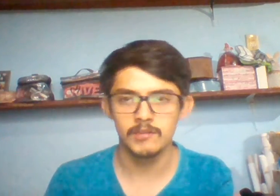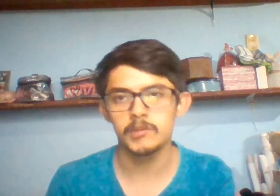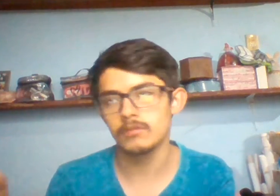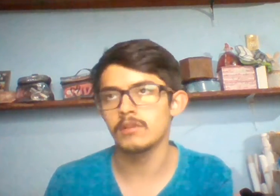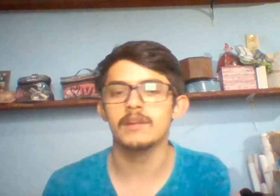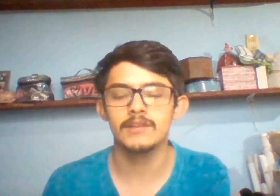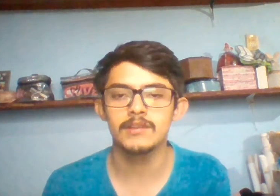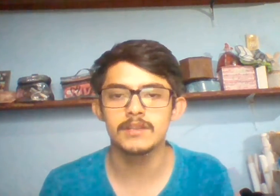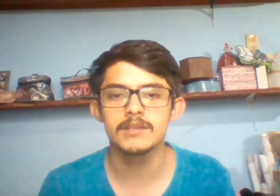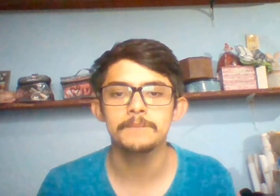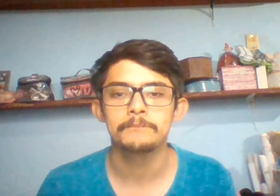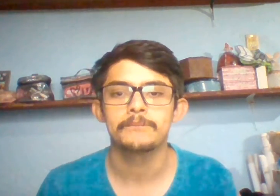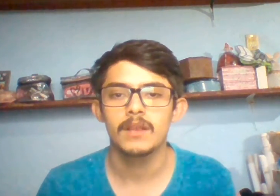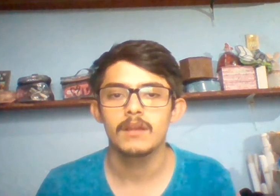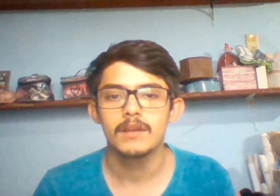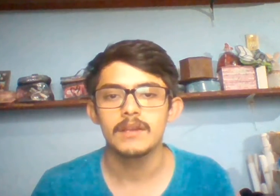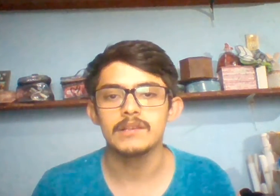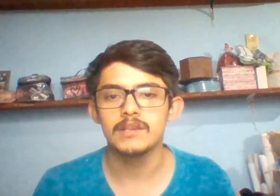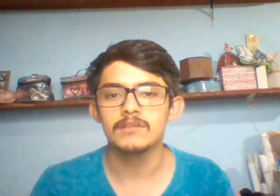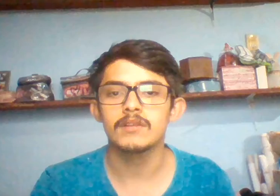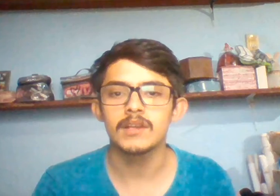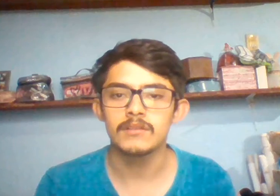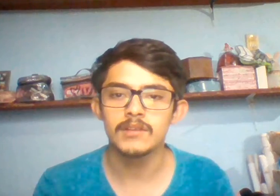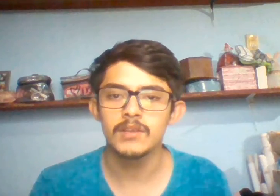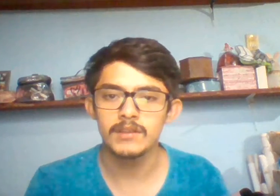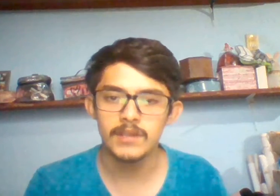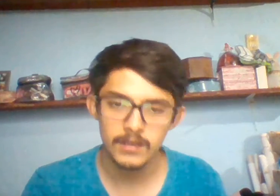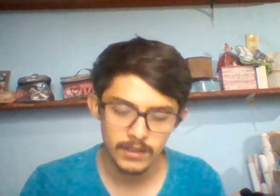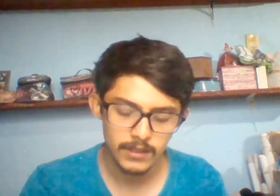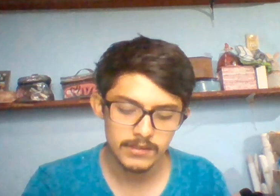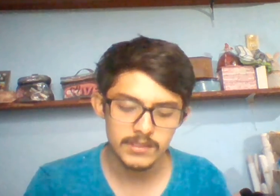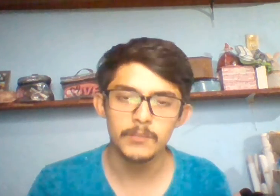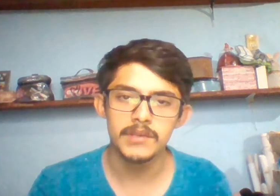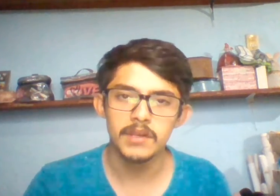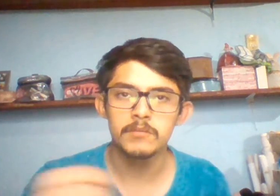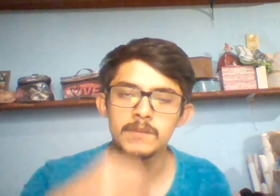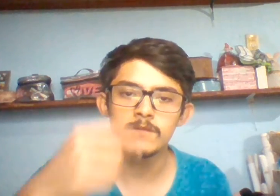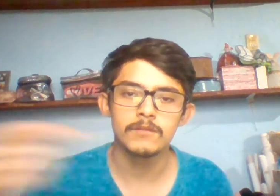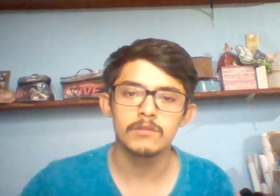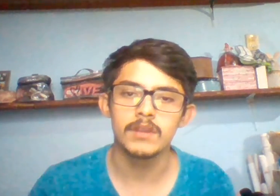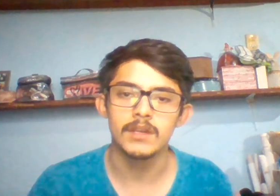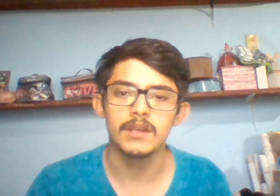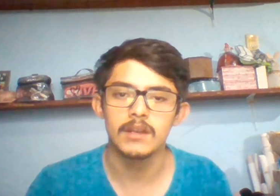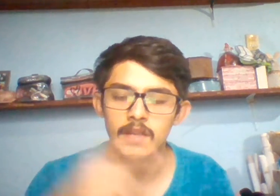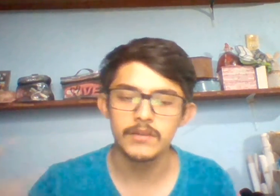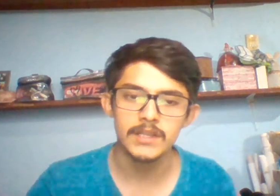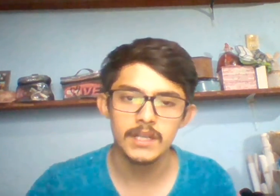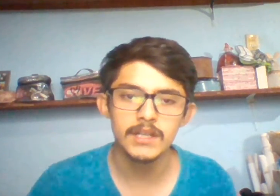receptor o la resistencia, esto lo que nos hace es que siempre sea un mismo flujo de la corriente